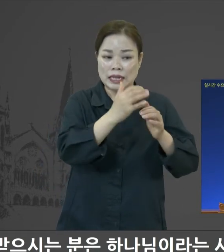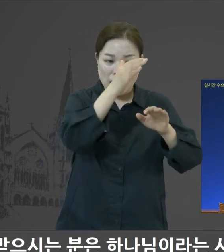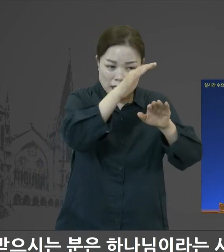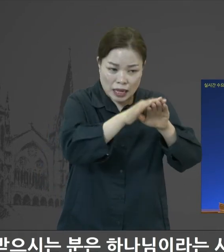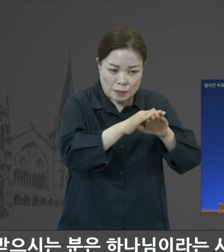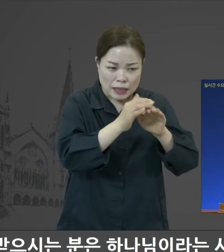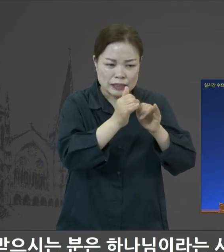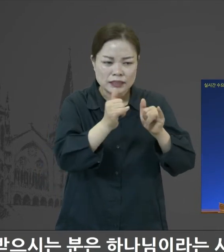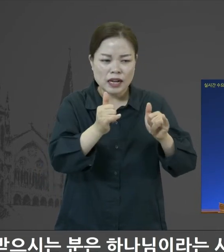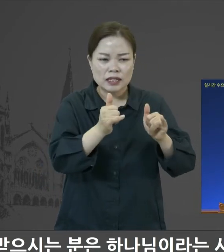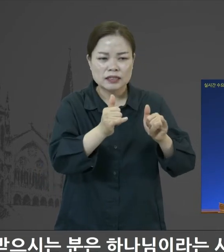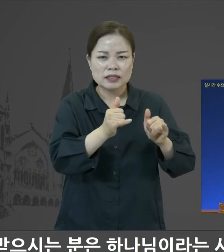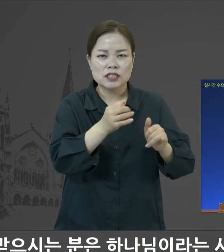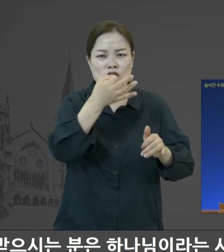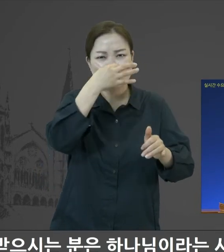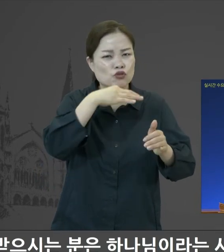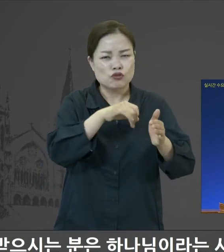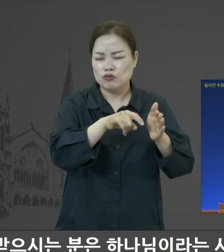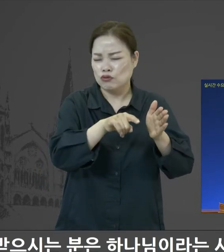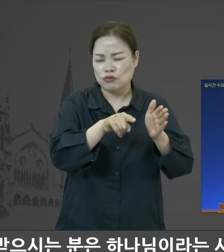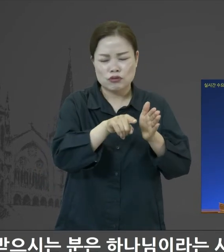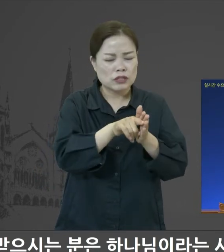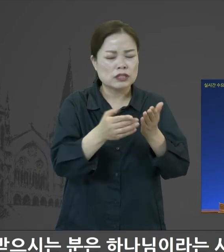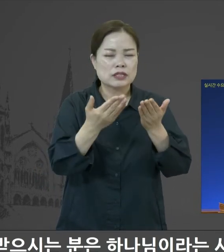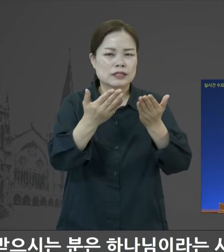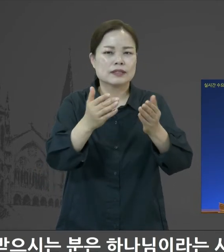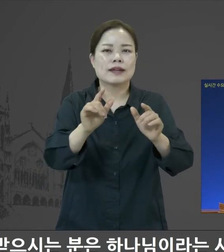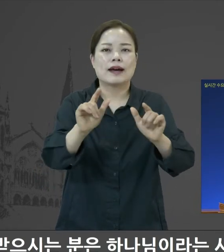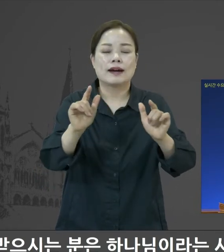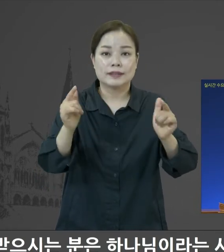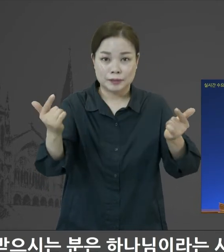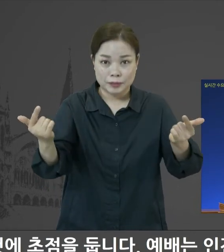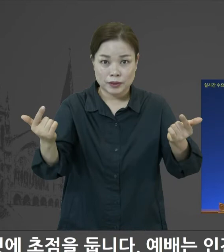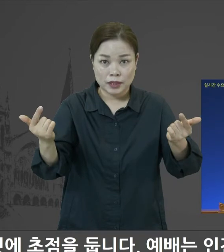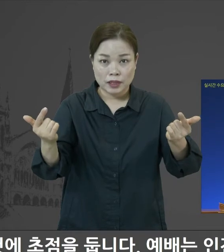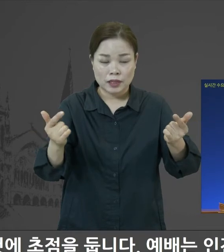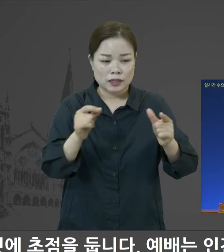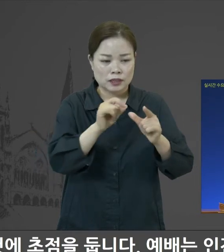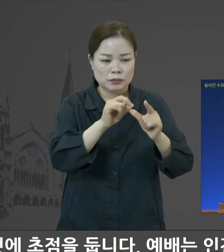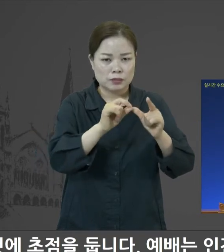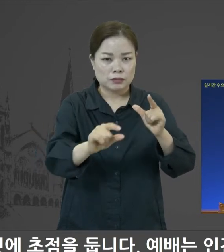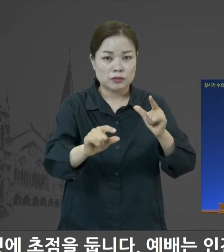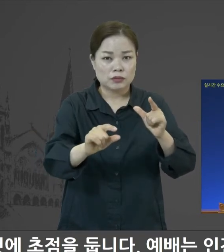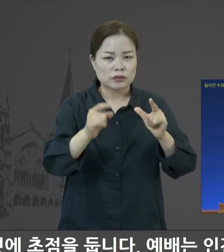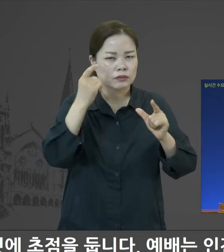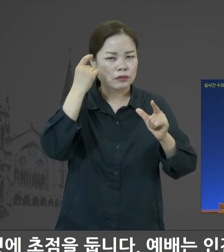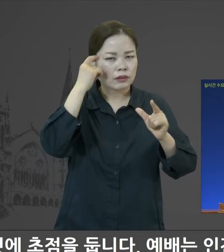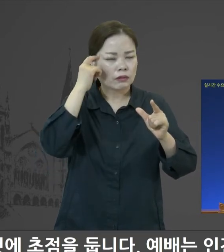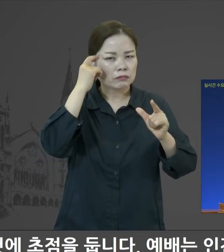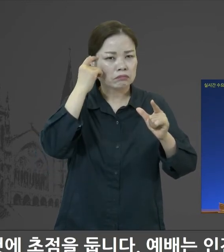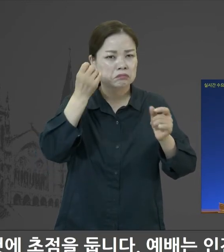인간의 편의와 인간의 유익을 따라서 드려지는 것이 아닙니다. 우리는 이 부분을 종종 놓치죠.